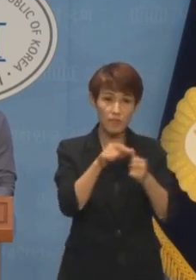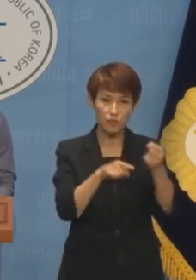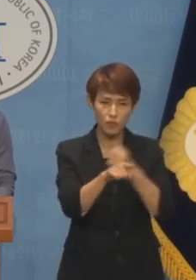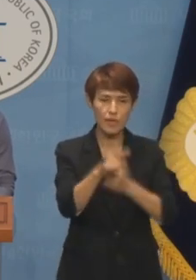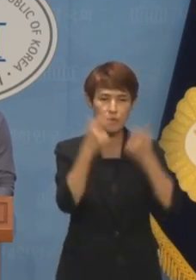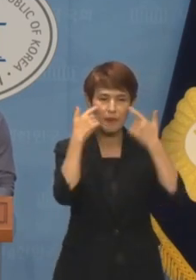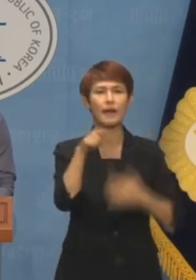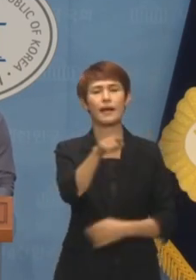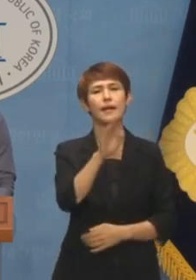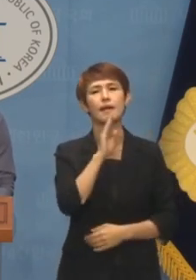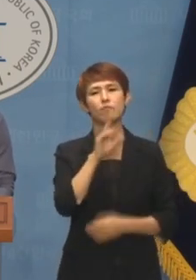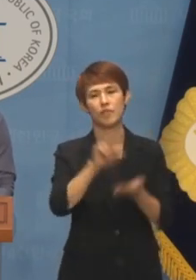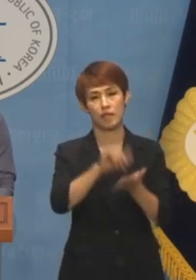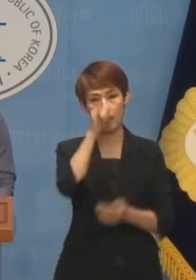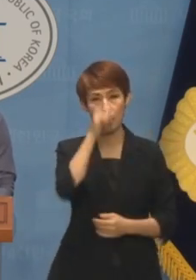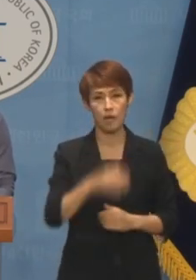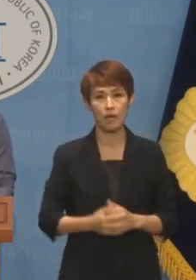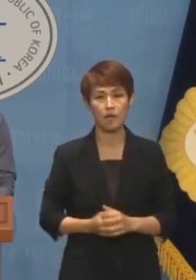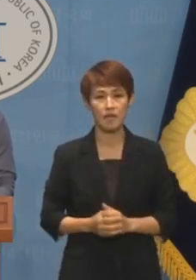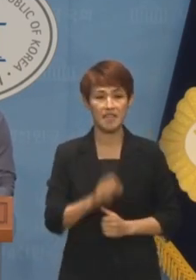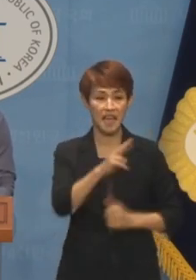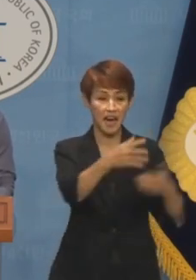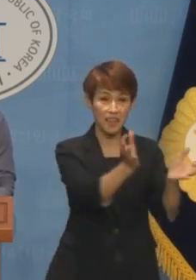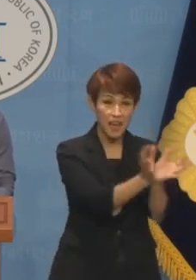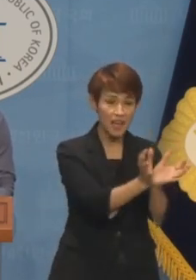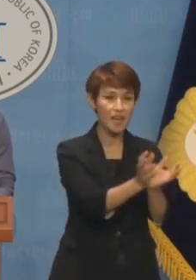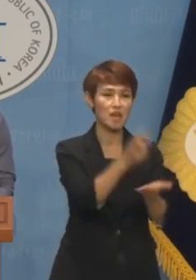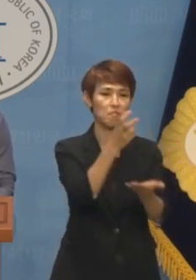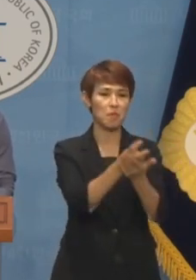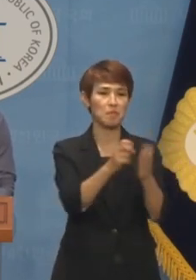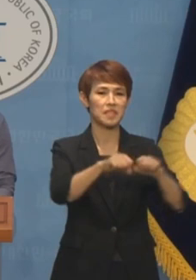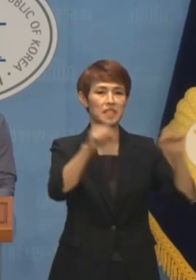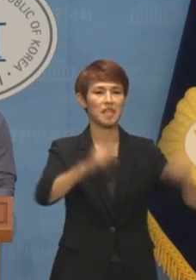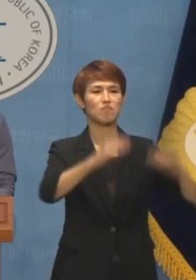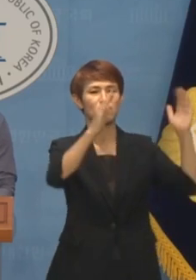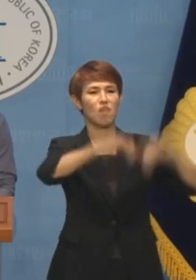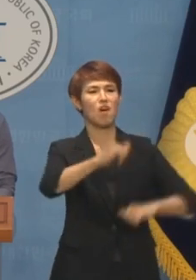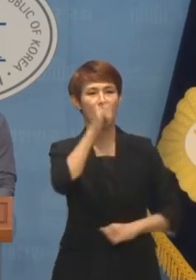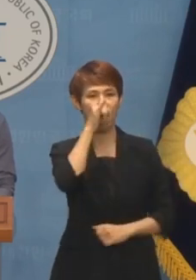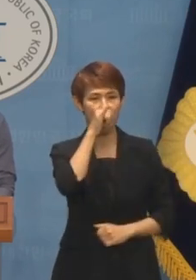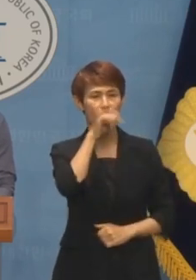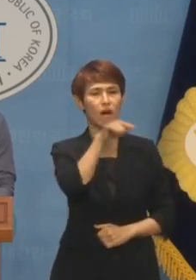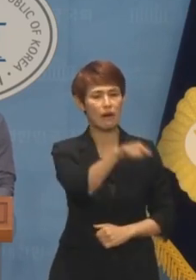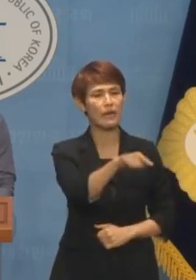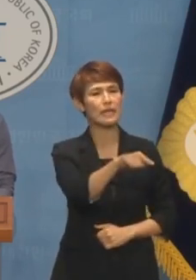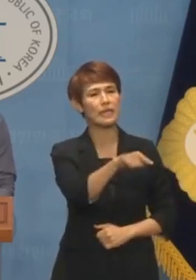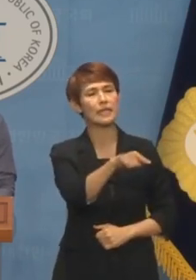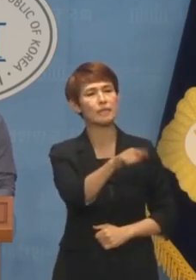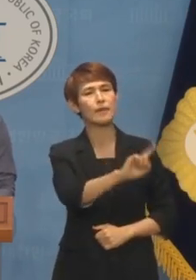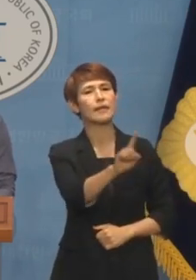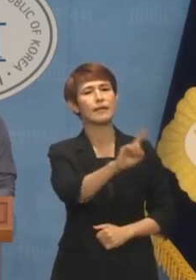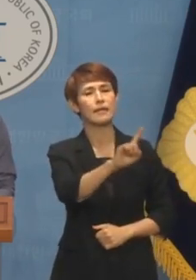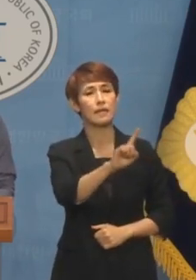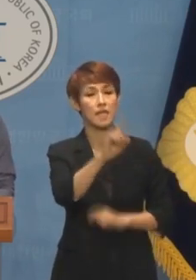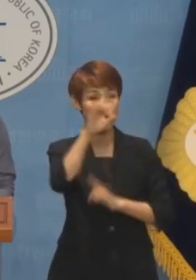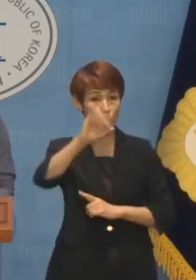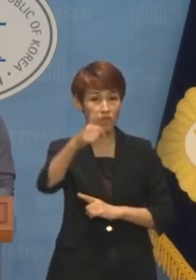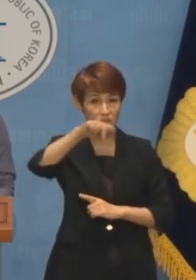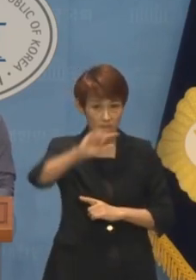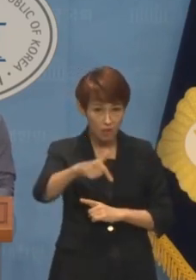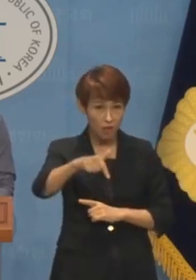이원석 총장은 야당을 향해서 사법 시스템을 무너뜨리고 붕괴하려는 시도를 하고 있다고